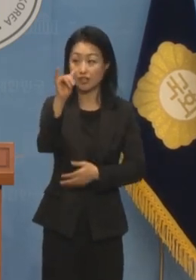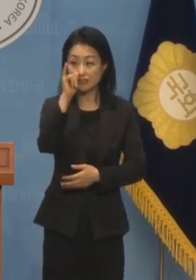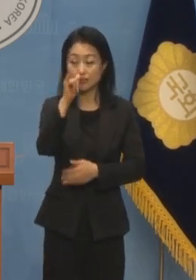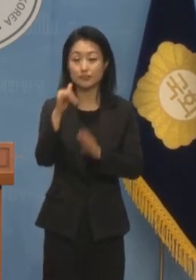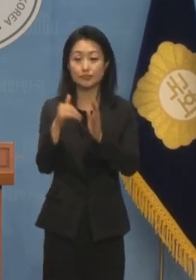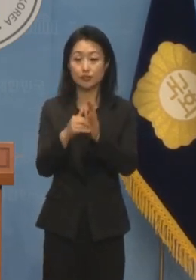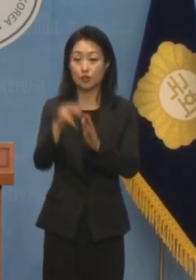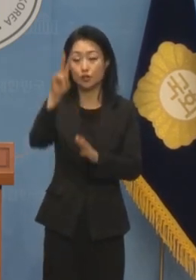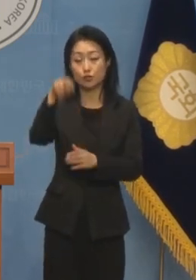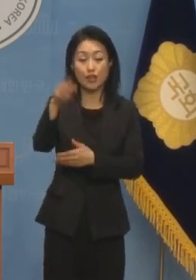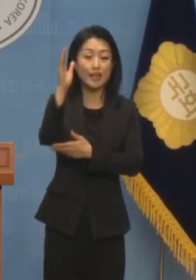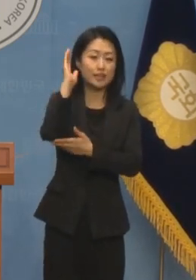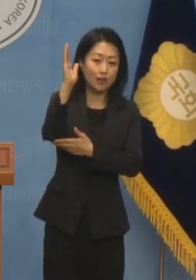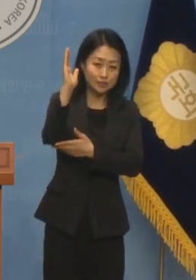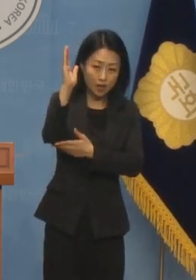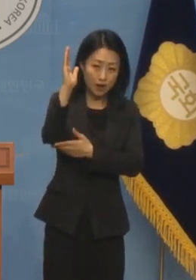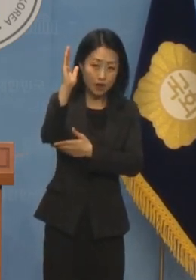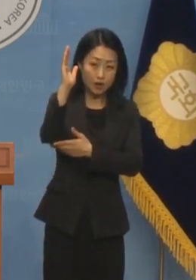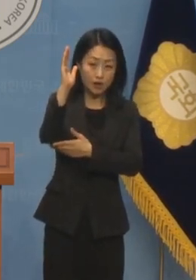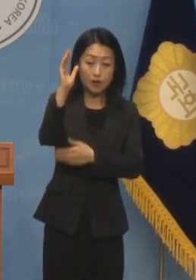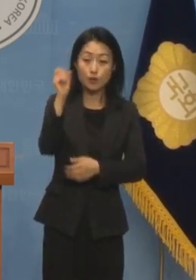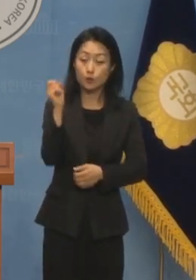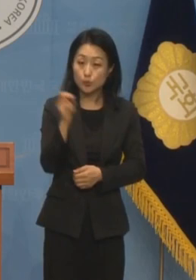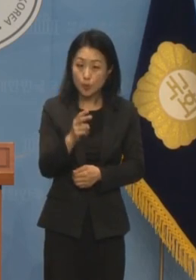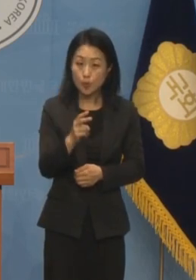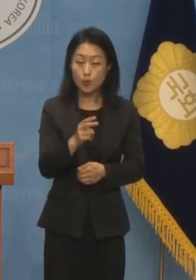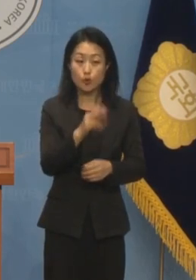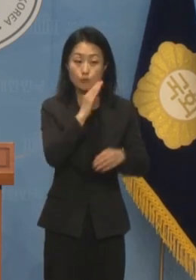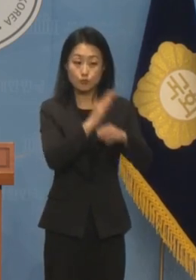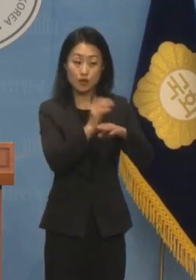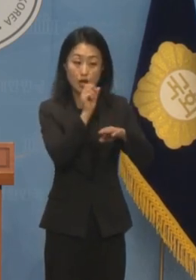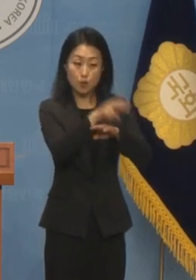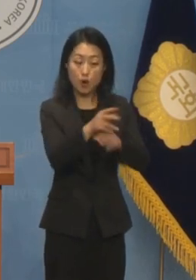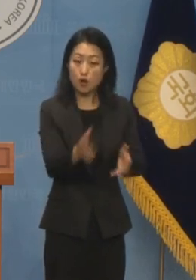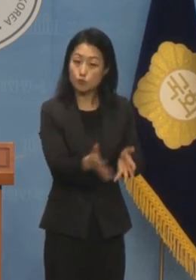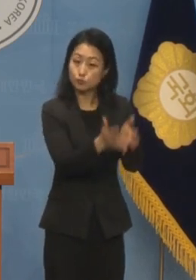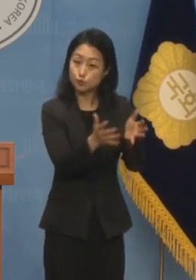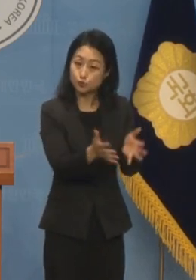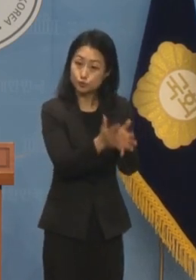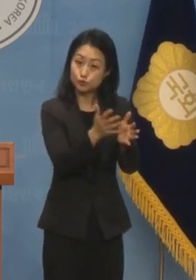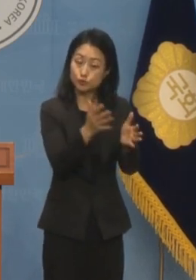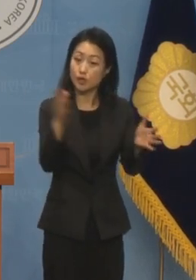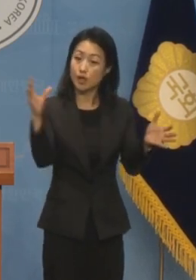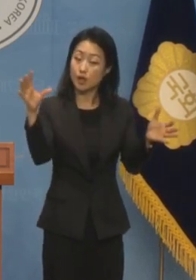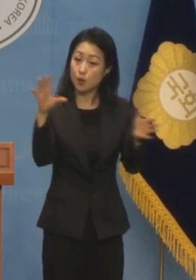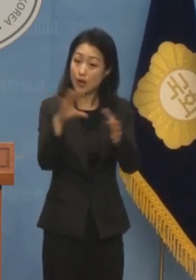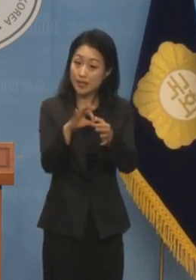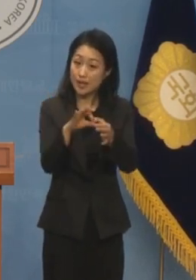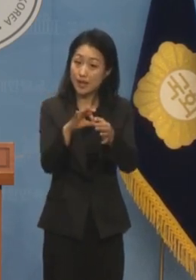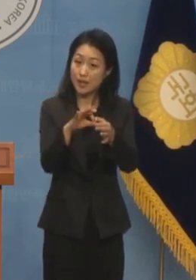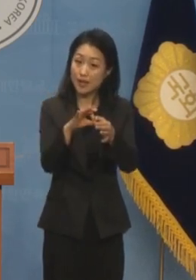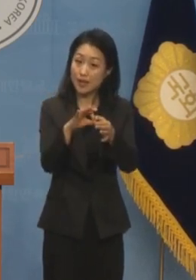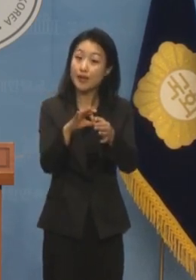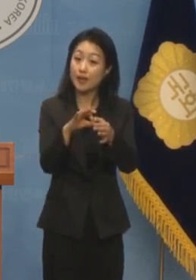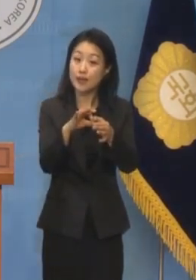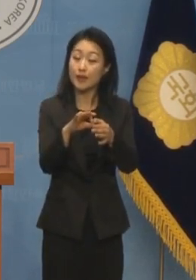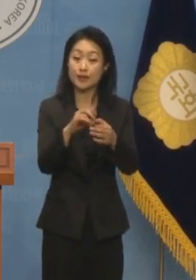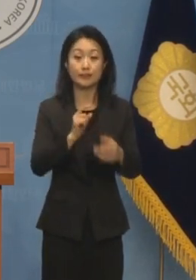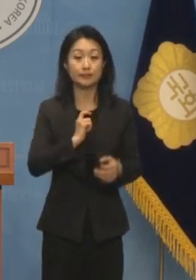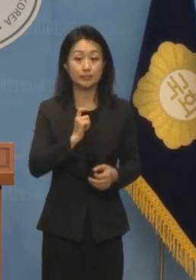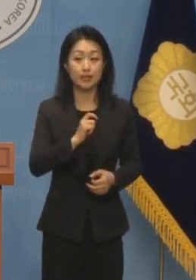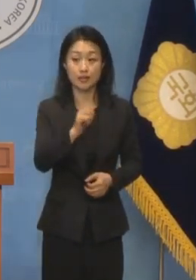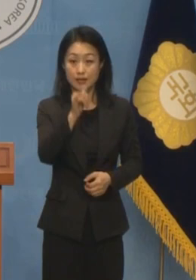따라서 문재인 대통령의 유엔 연설과 이 월북몰이 사건과는 관계가 없다고 할 수 없을